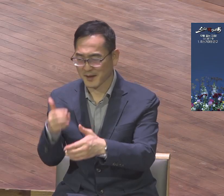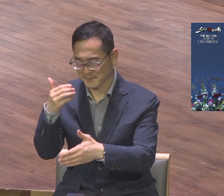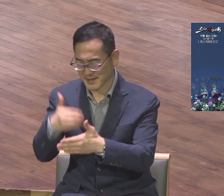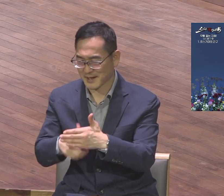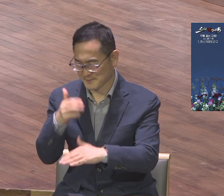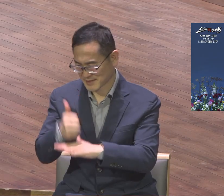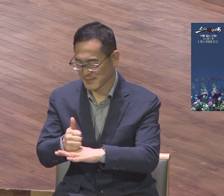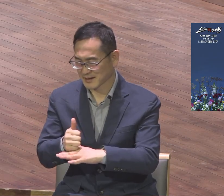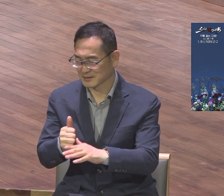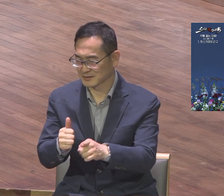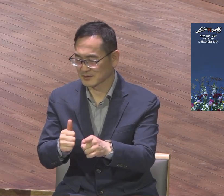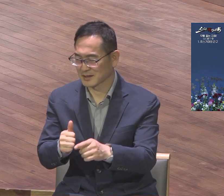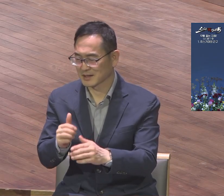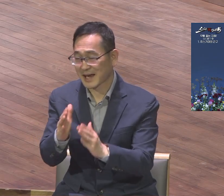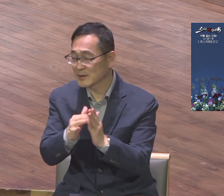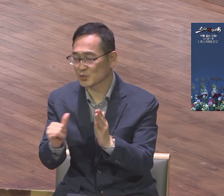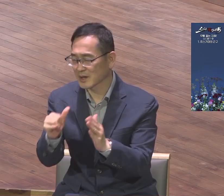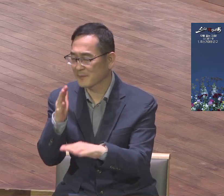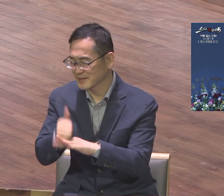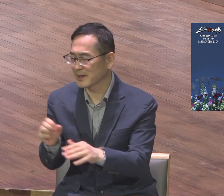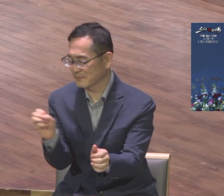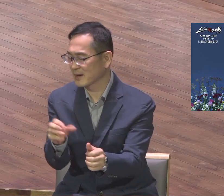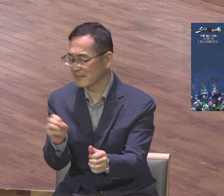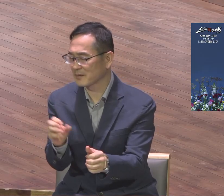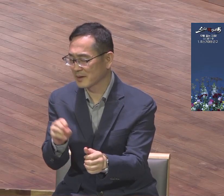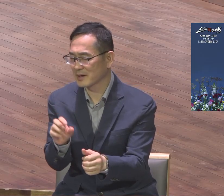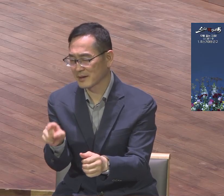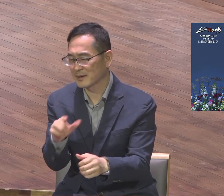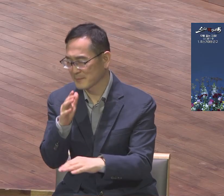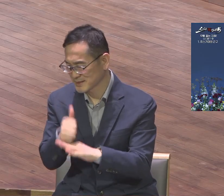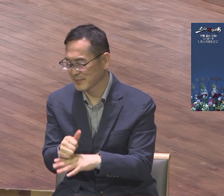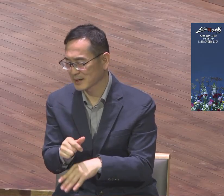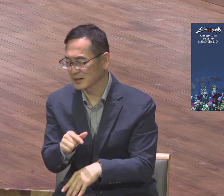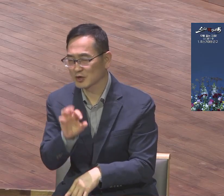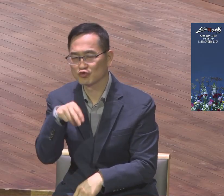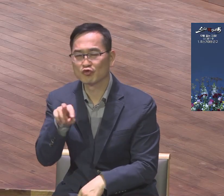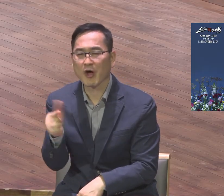날 기다리라. 주의 종이 왔어.